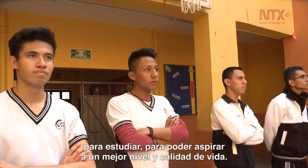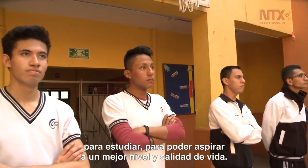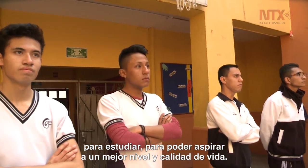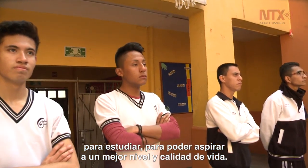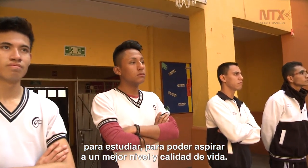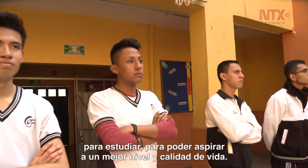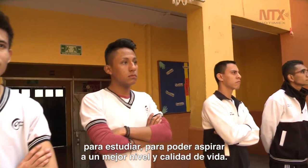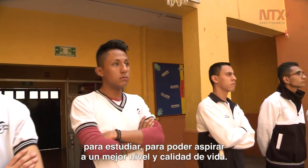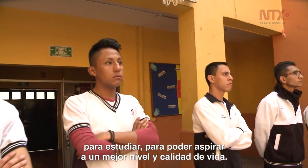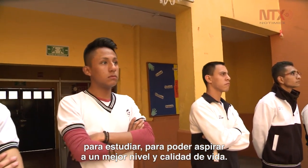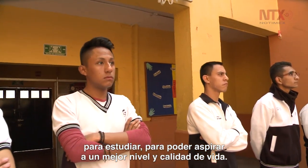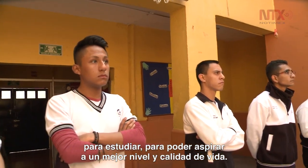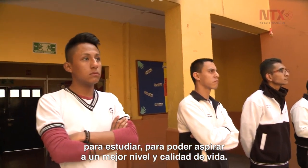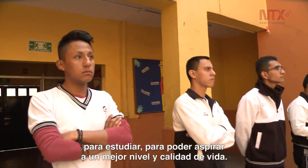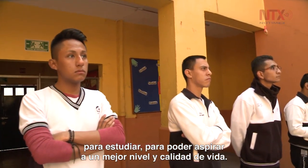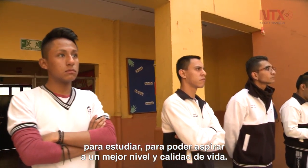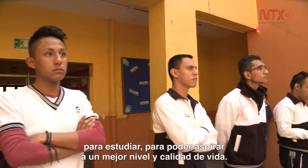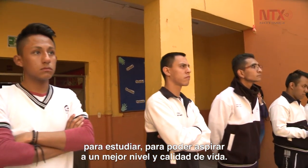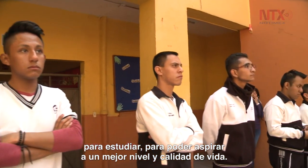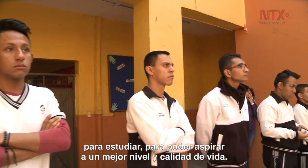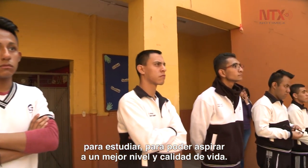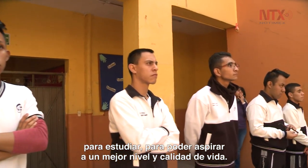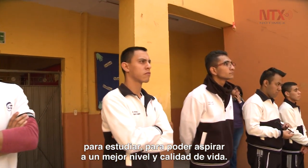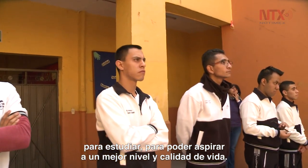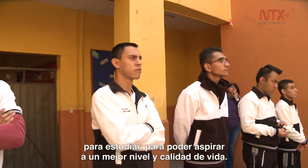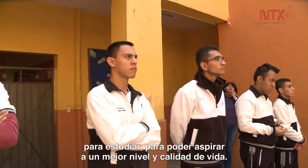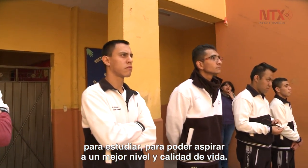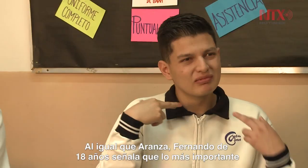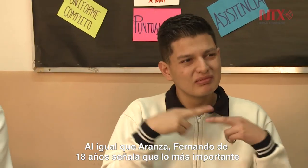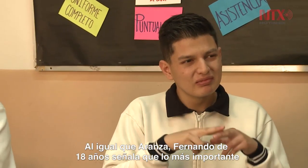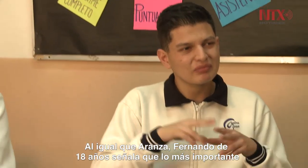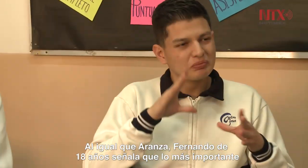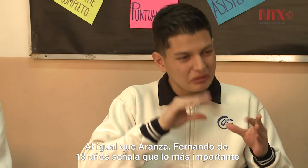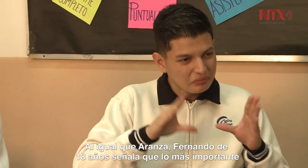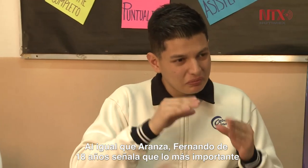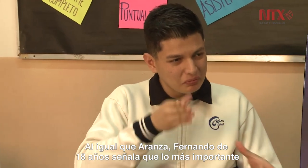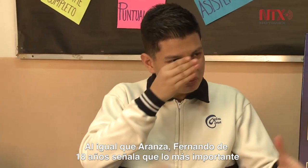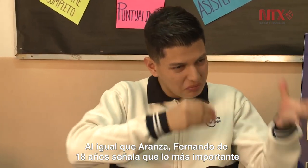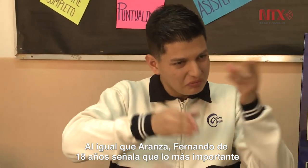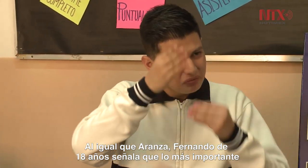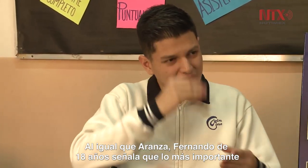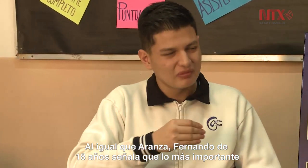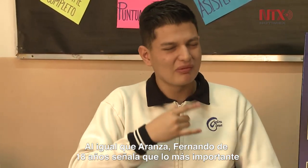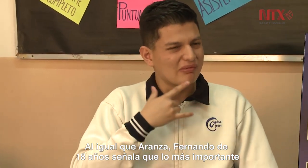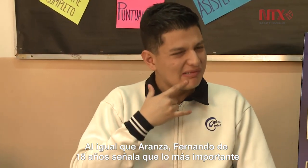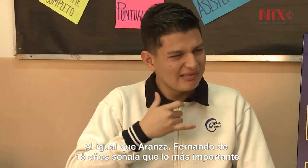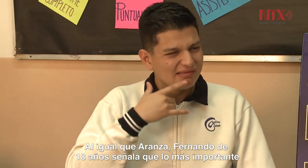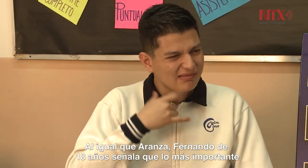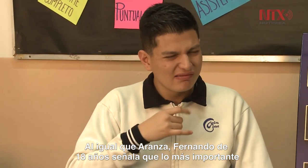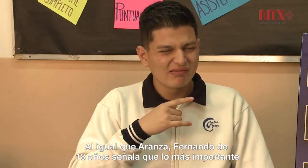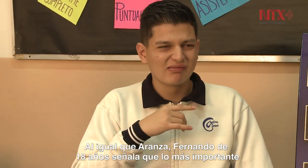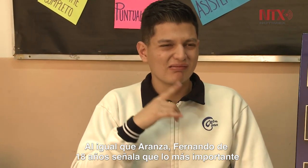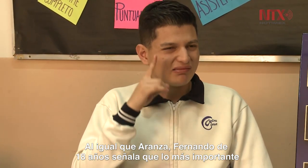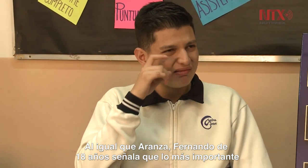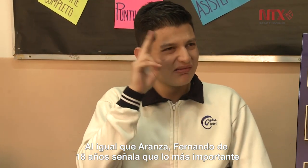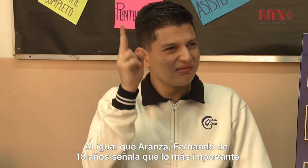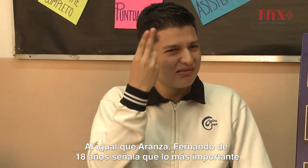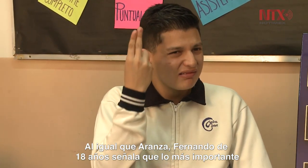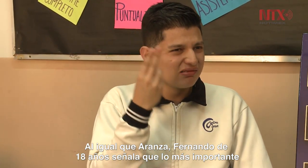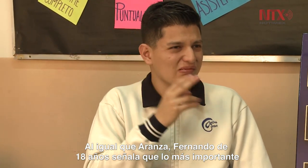para poder aspirar a un mejor nivel y calidad de vida. Al igual que Aranza, Fernando de 18 años señala que lo más importante